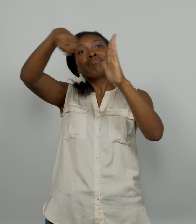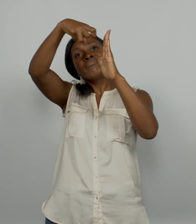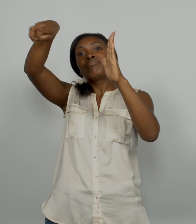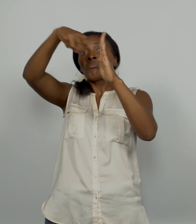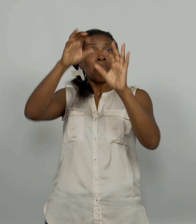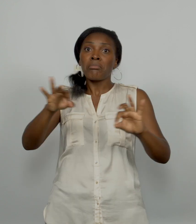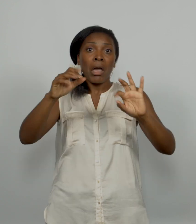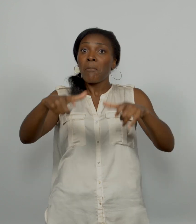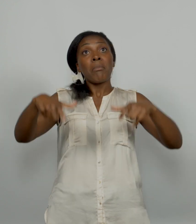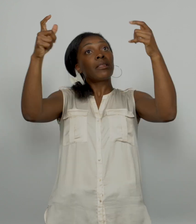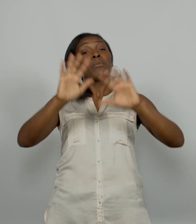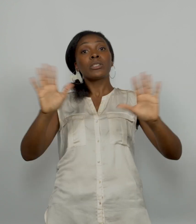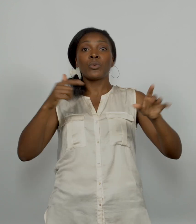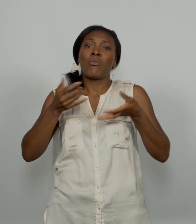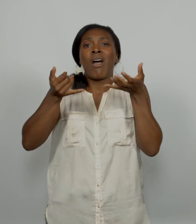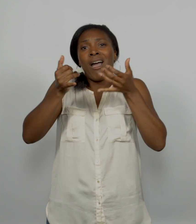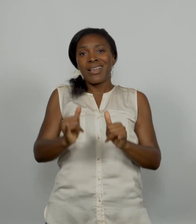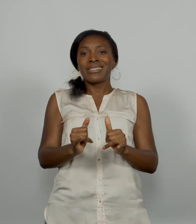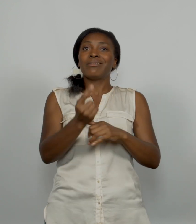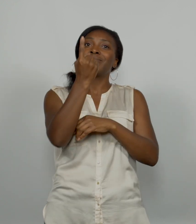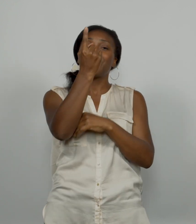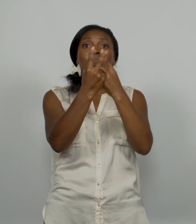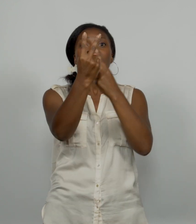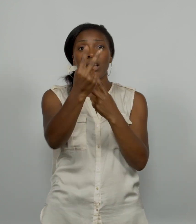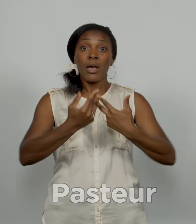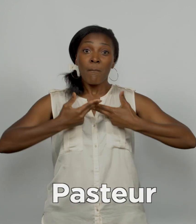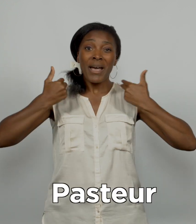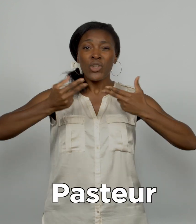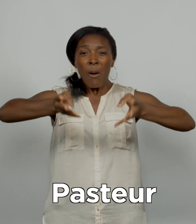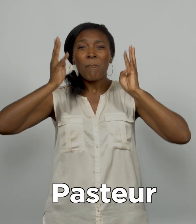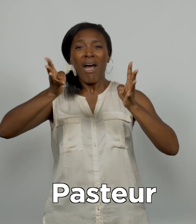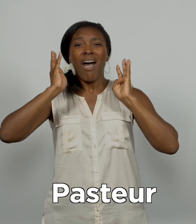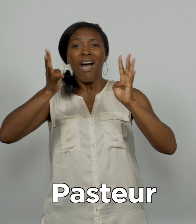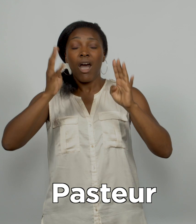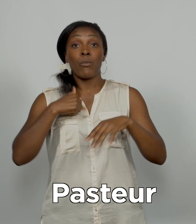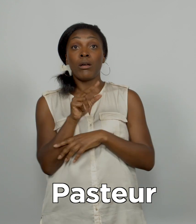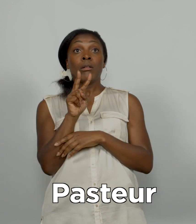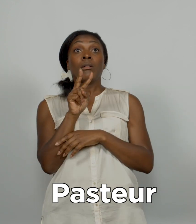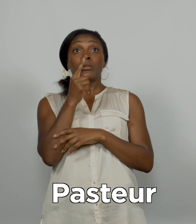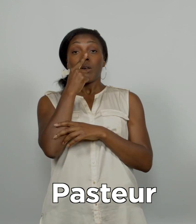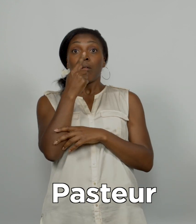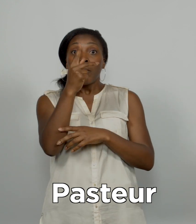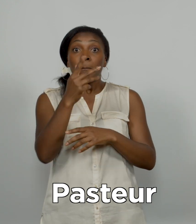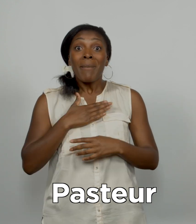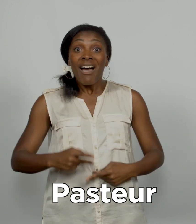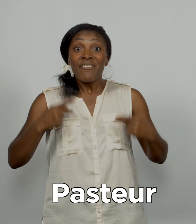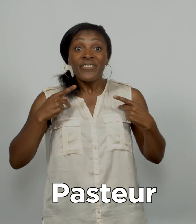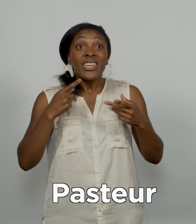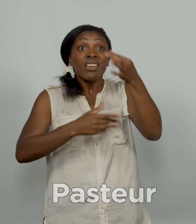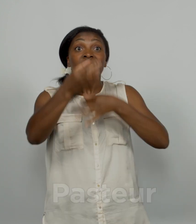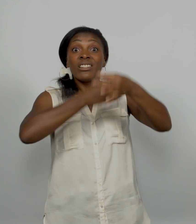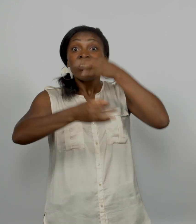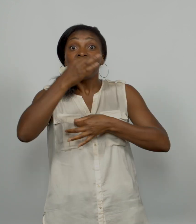un bâtiment. Et le pasteur, il prêchait. J'avais l'impression qu'il parlait de moi et que tout ce qu'il disait, c'était pour moi. Je me retrouvais.